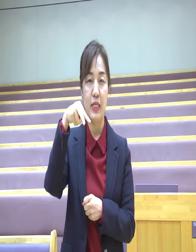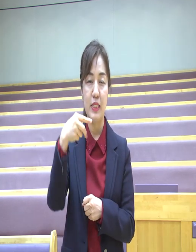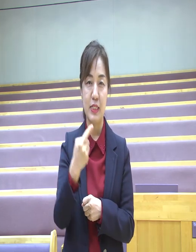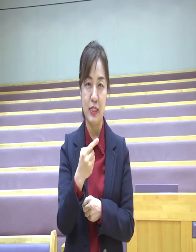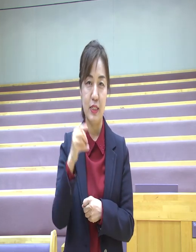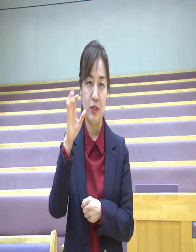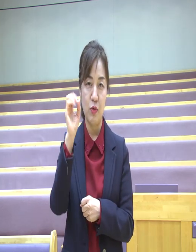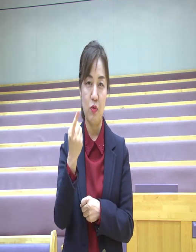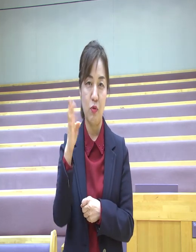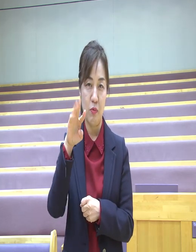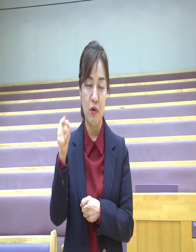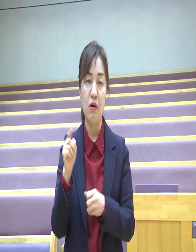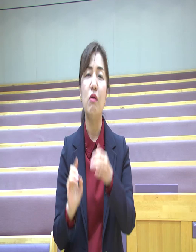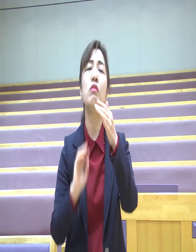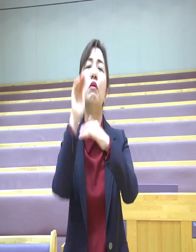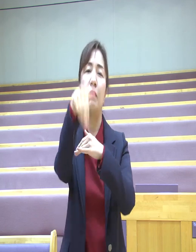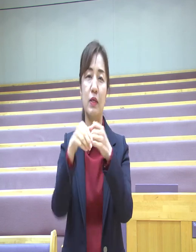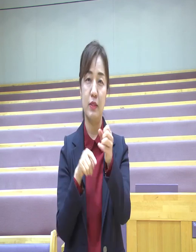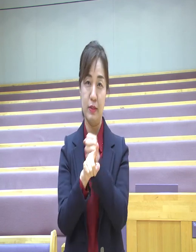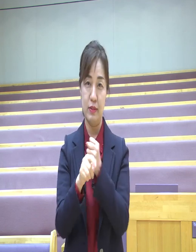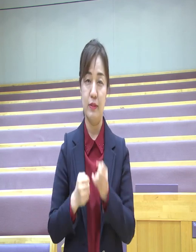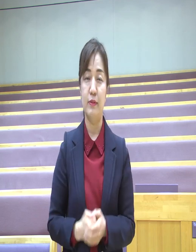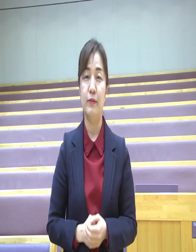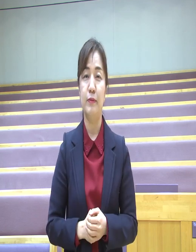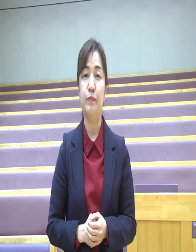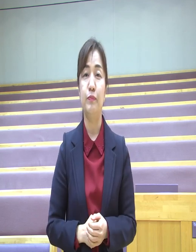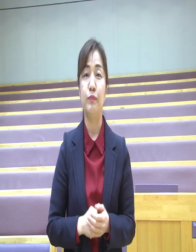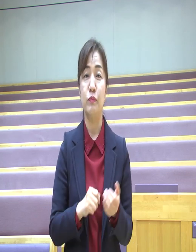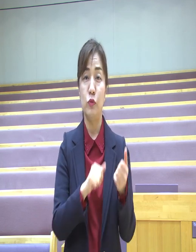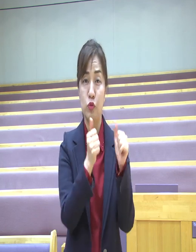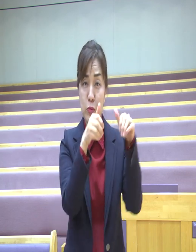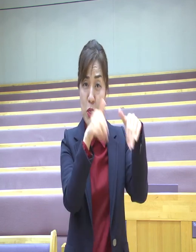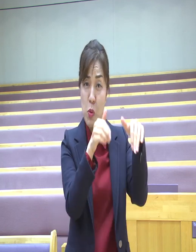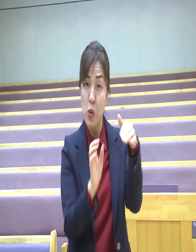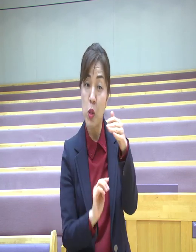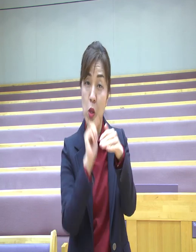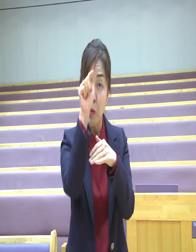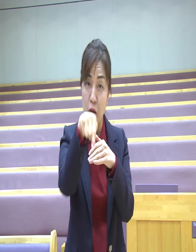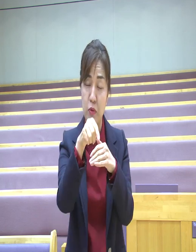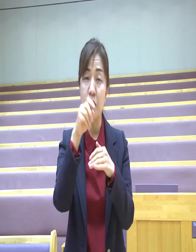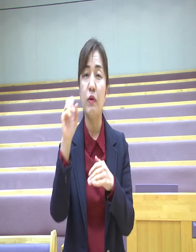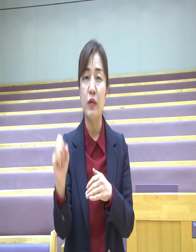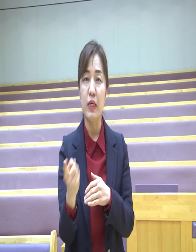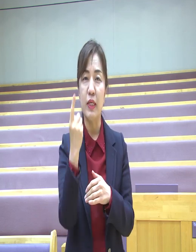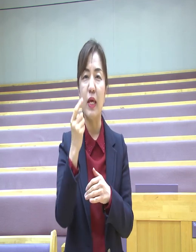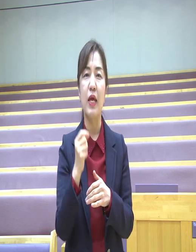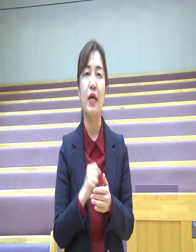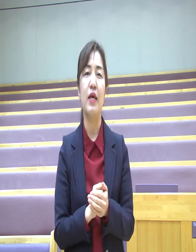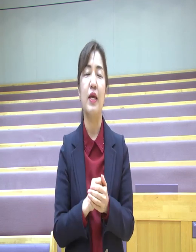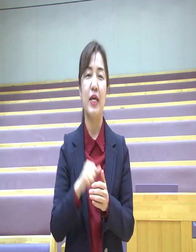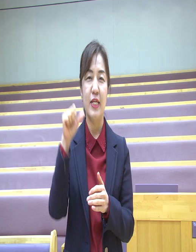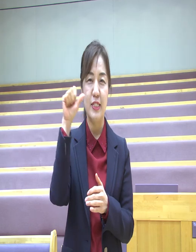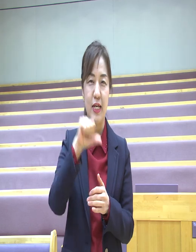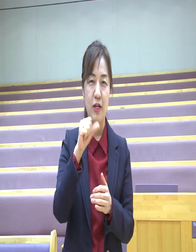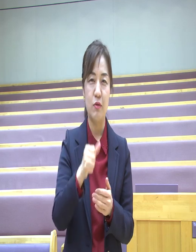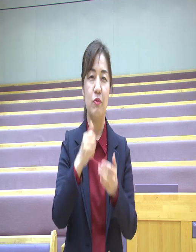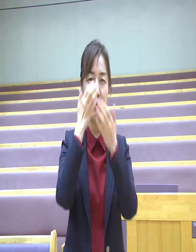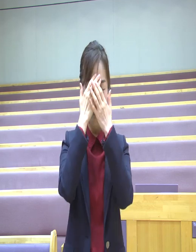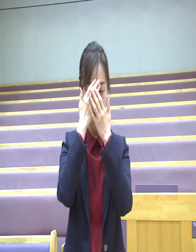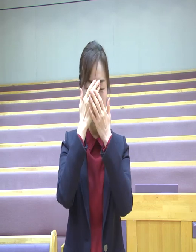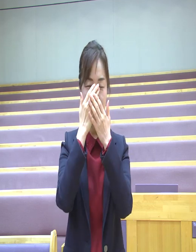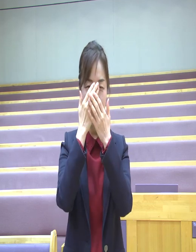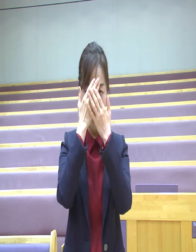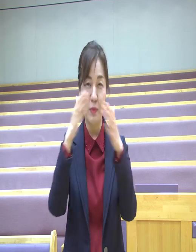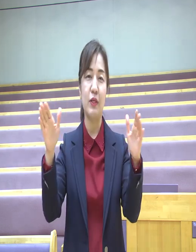즉 넘어가다라는 뜻입니다. 죽음의 사자가 넘어감으로 재앙에서 구원받았다는